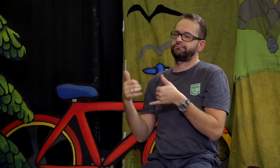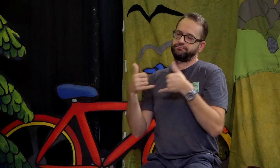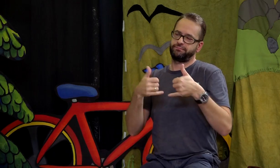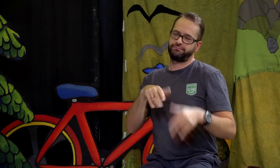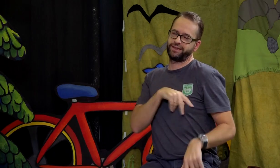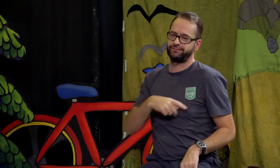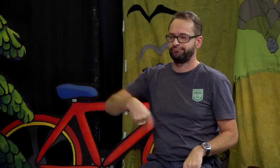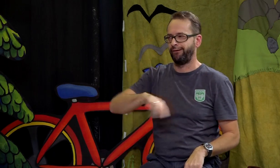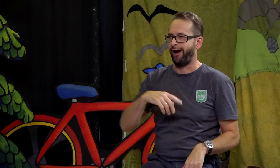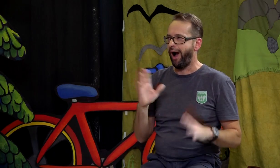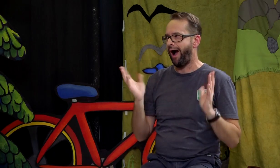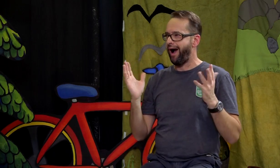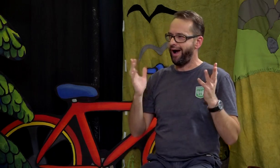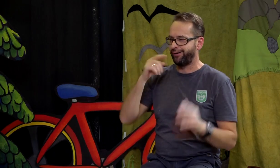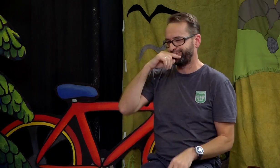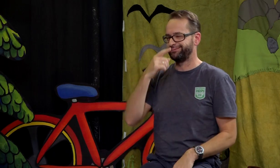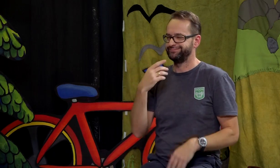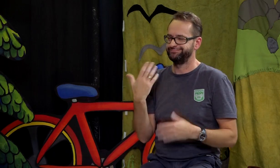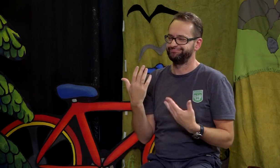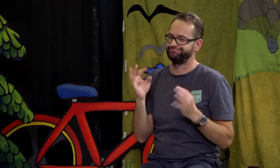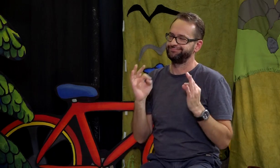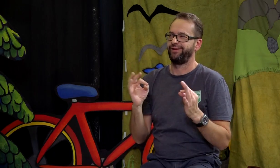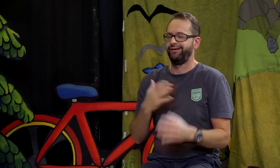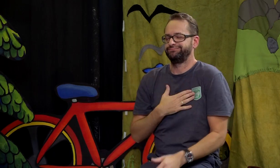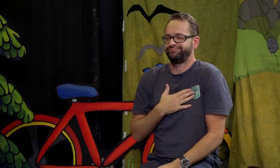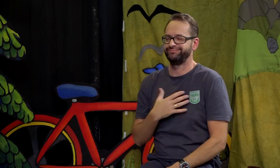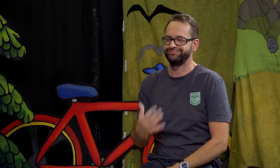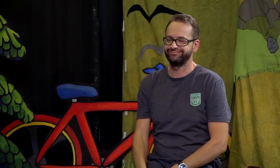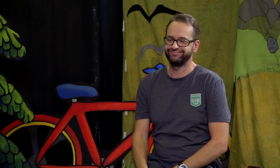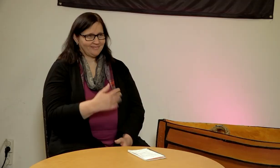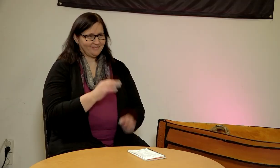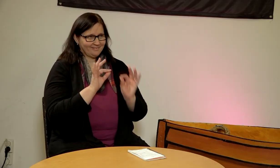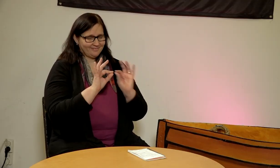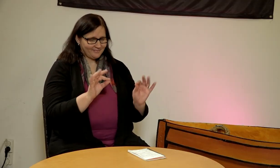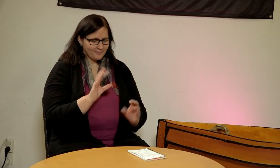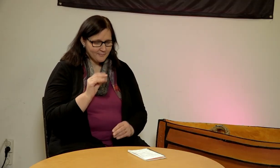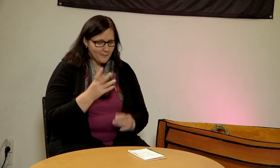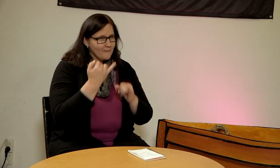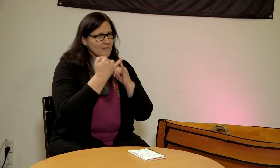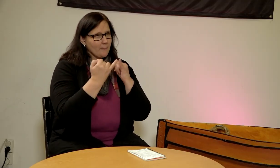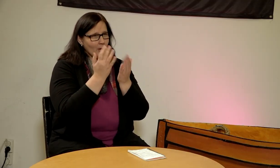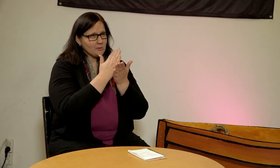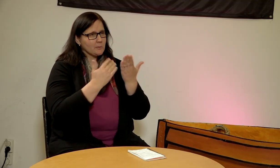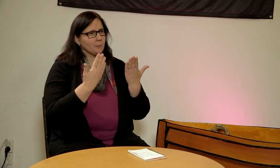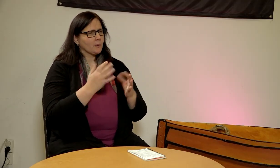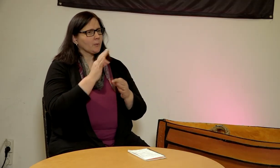että saimme palkinnon ja olimme ylpeitä ja iloisia. Se oli mukavaa. Hienoa. Viimeinen kysymys